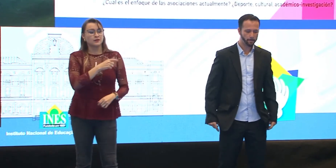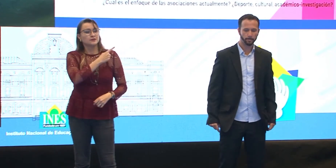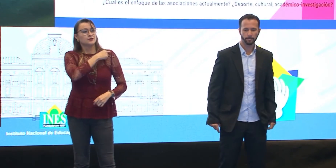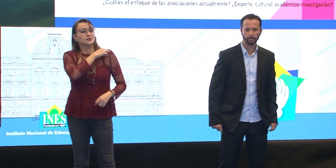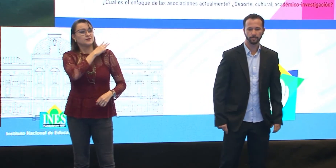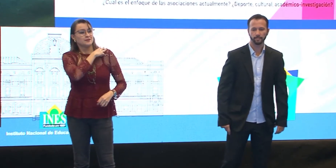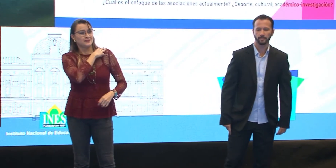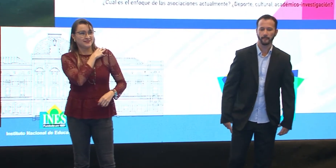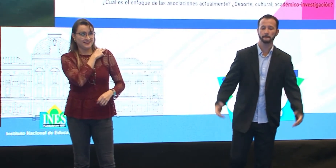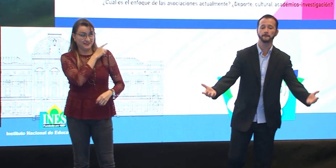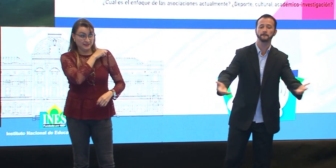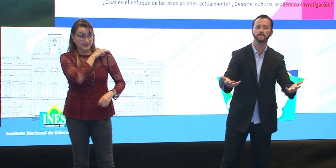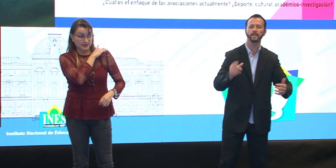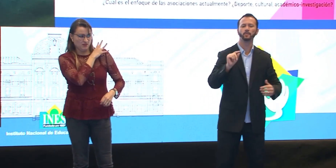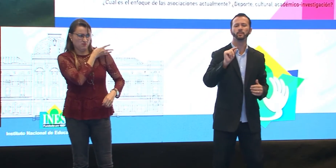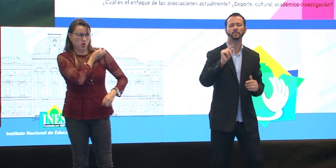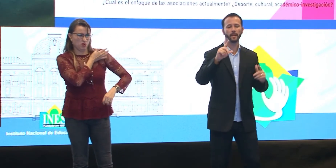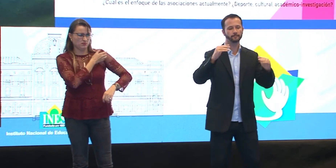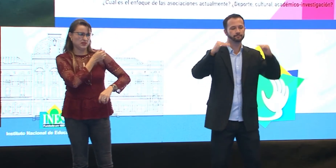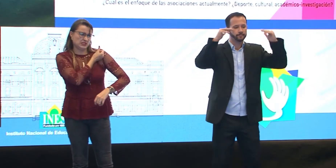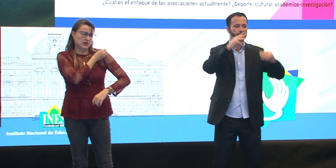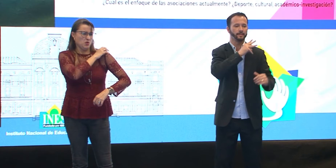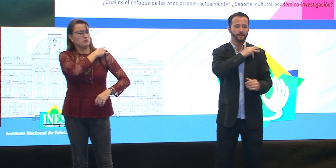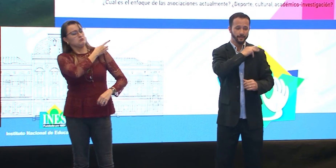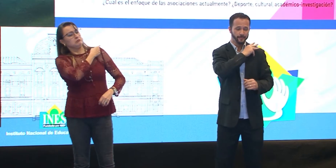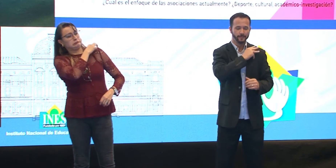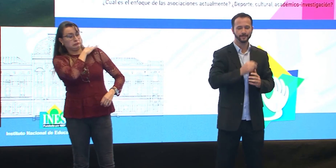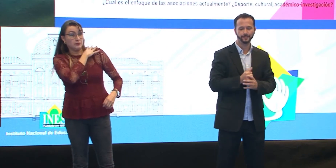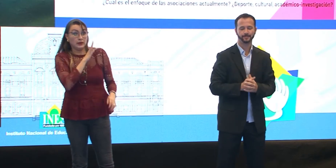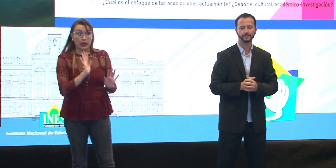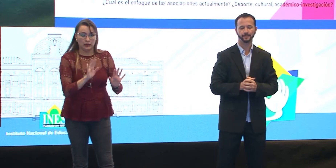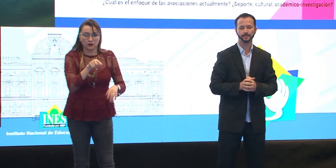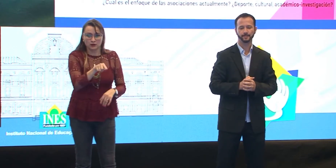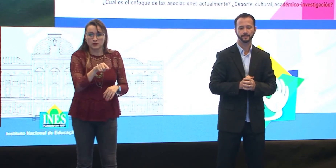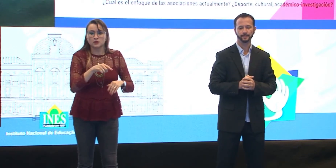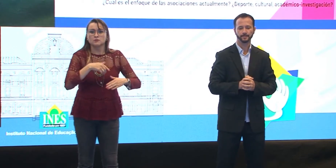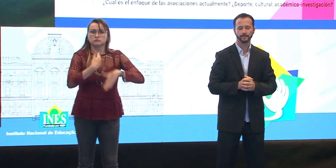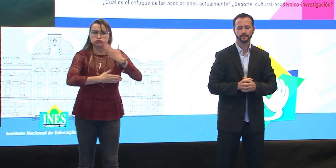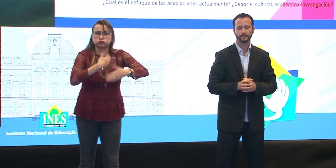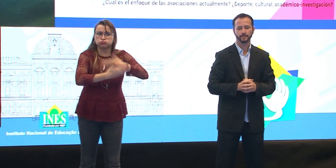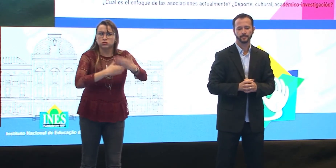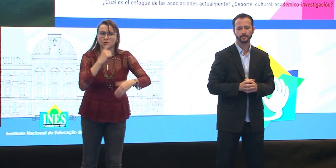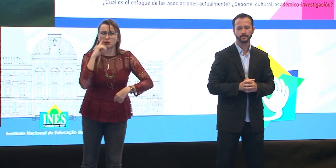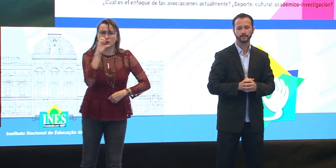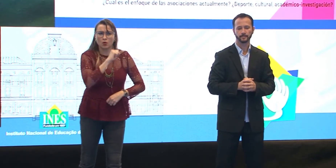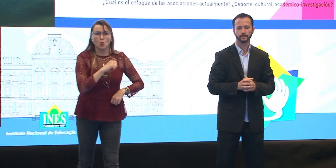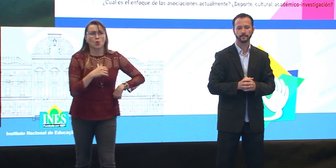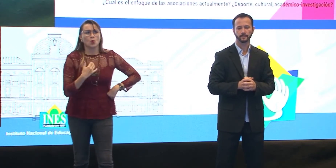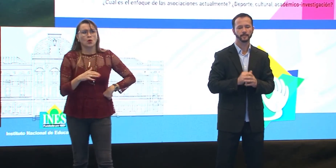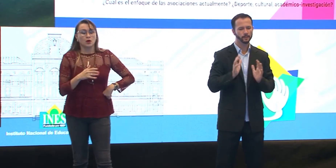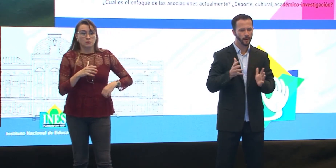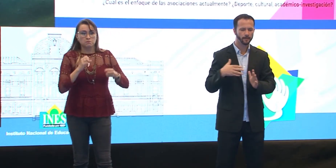serem utilizadas. Uma outra questão do ensino médio